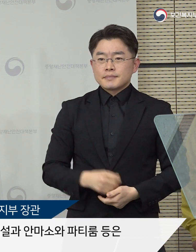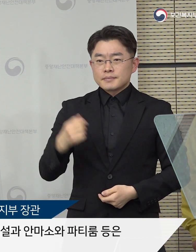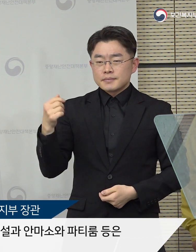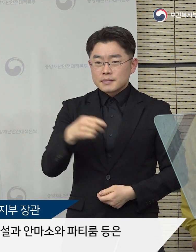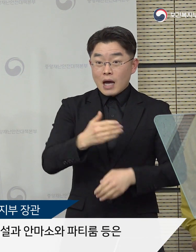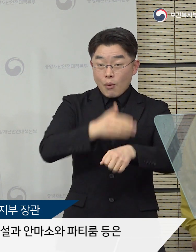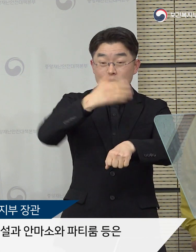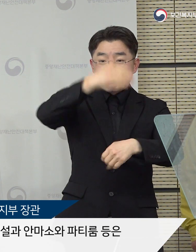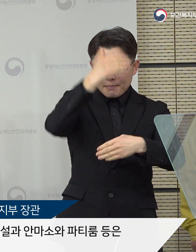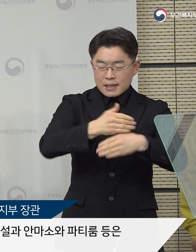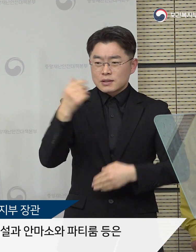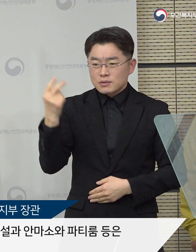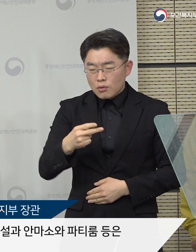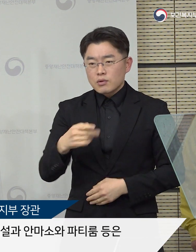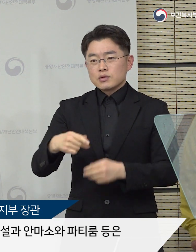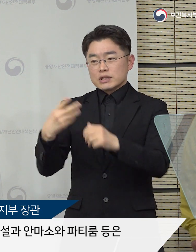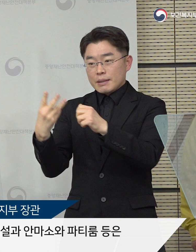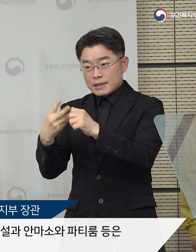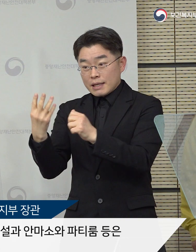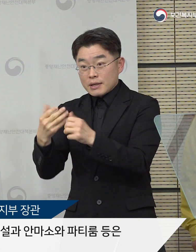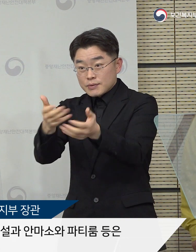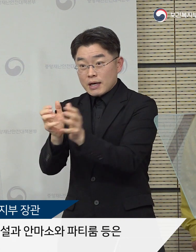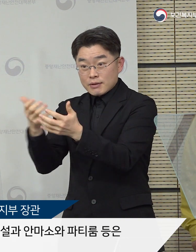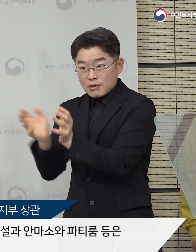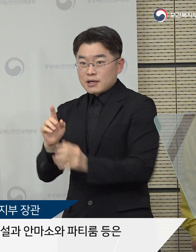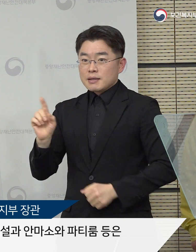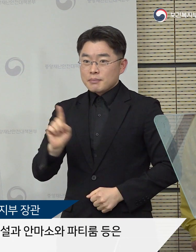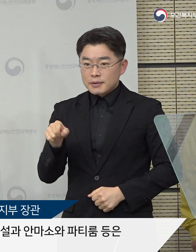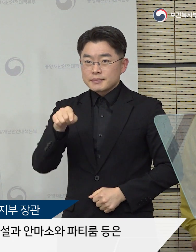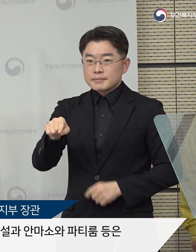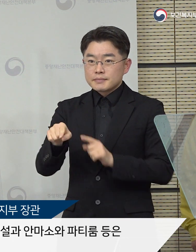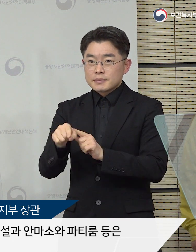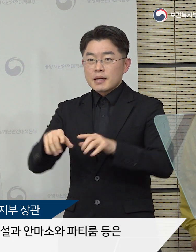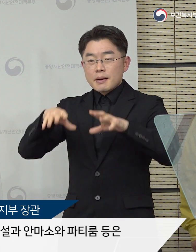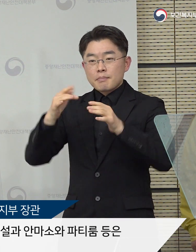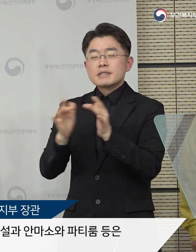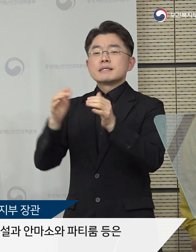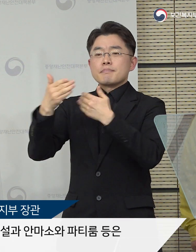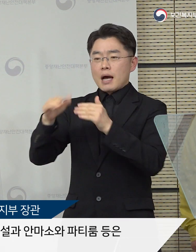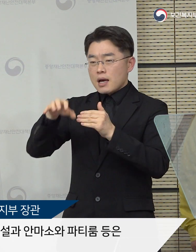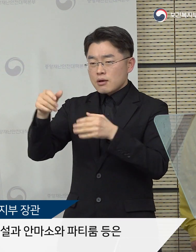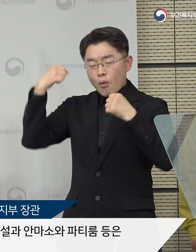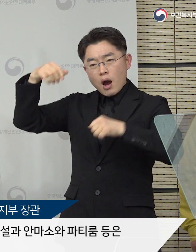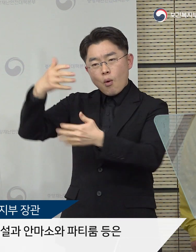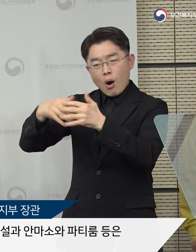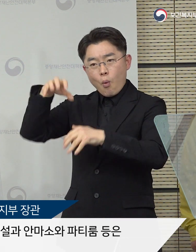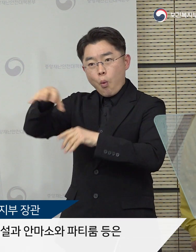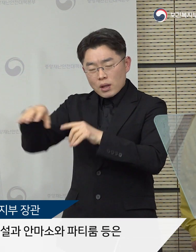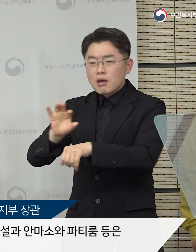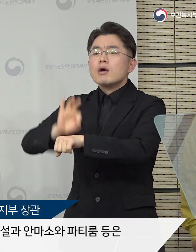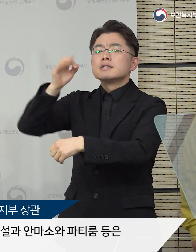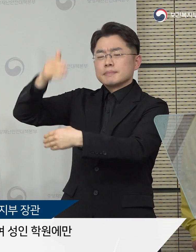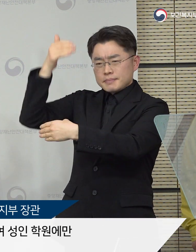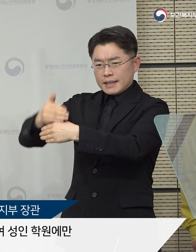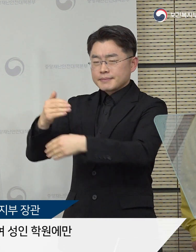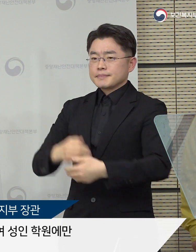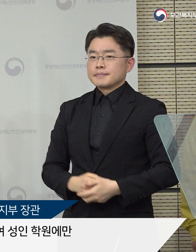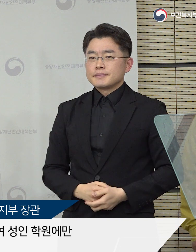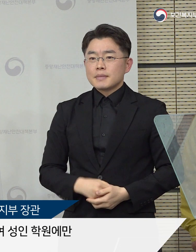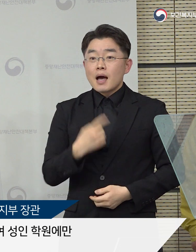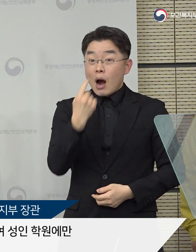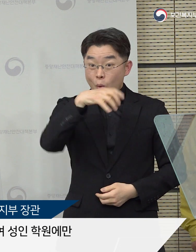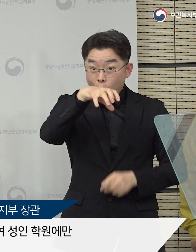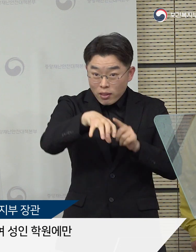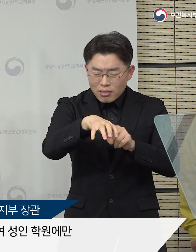영화관, PC방 등 3그룹 시설과 안마소와 파티룸 등은 22시까지로 제한합니다. 다만